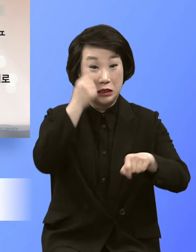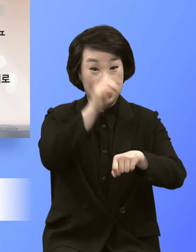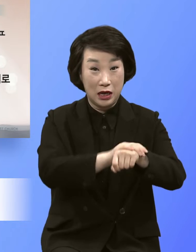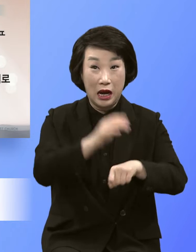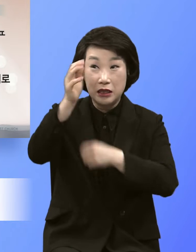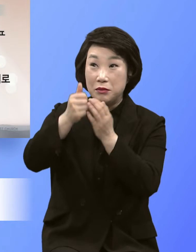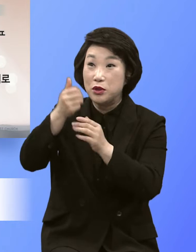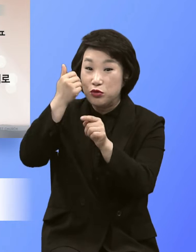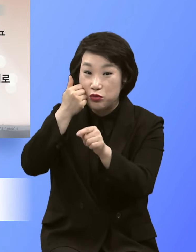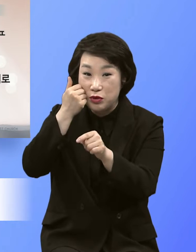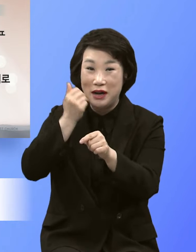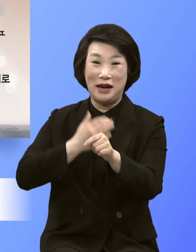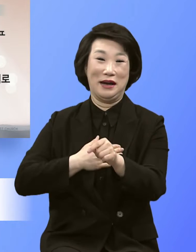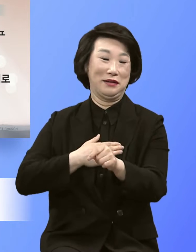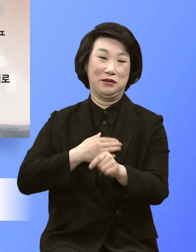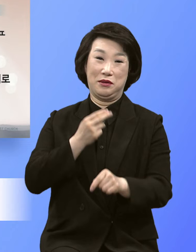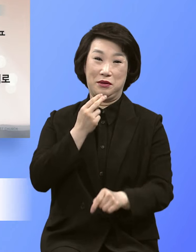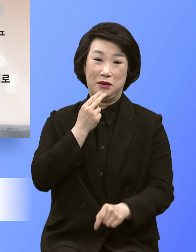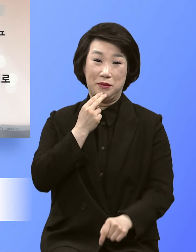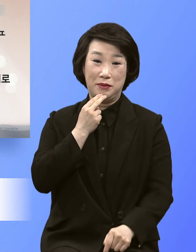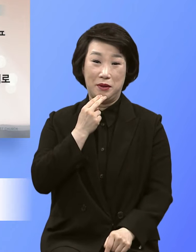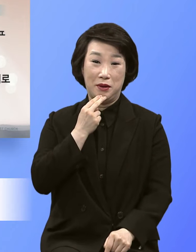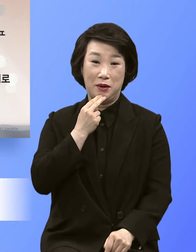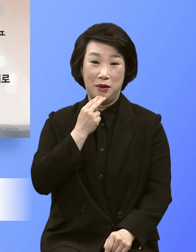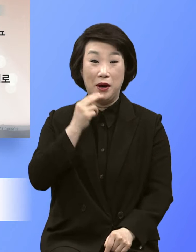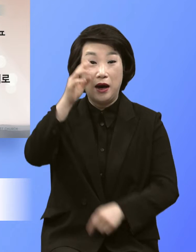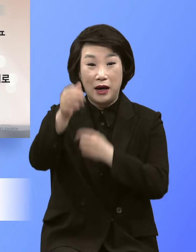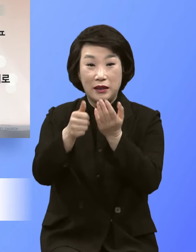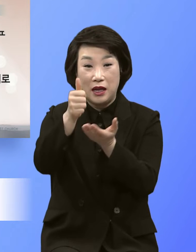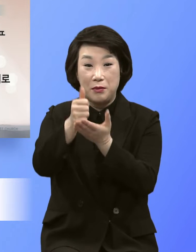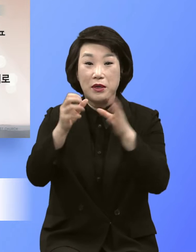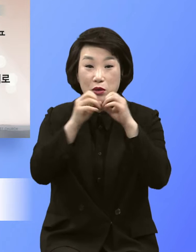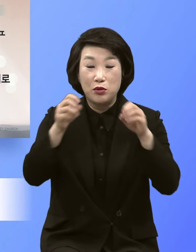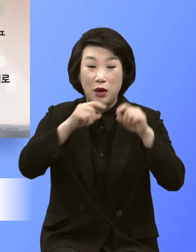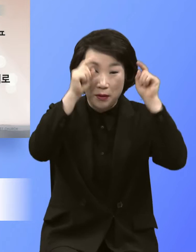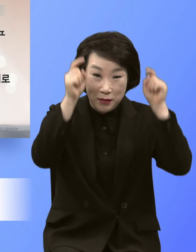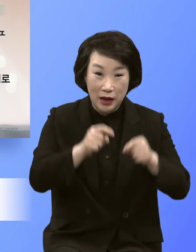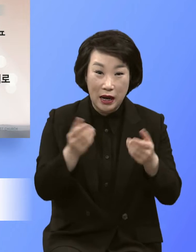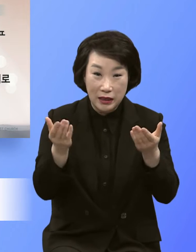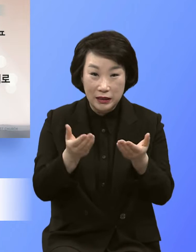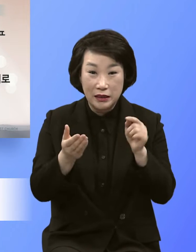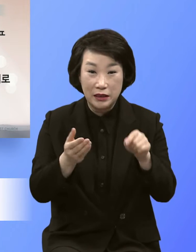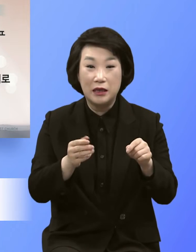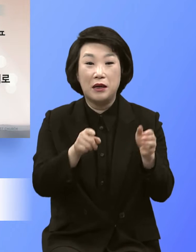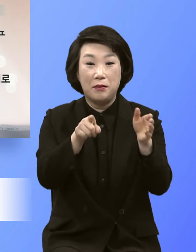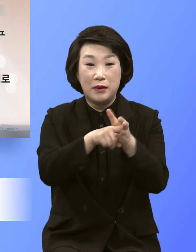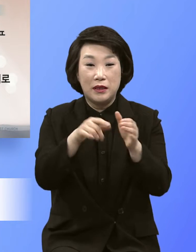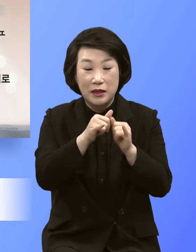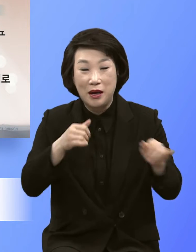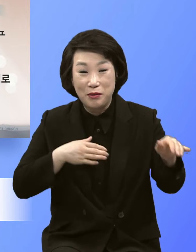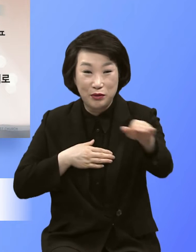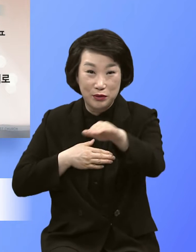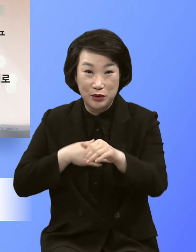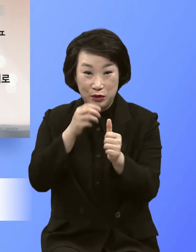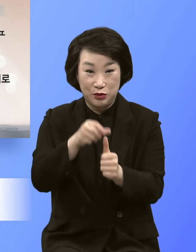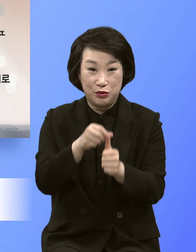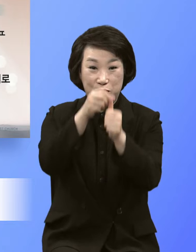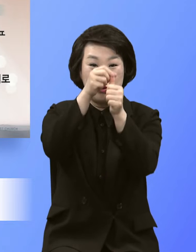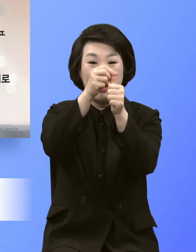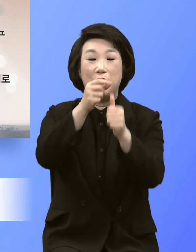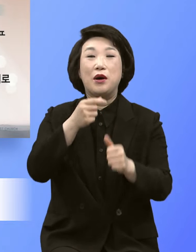세상이 자기 지혜로 하나님을 알지 못하는 거로 하나님께서 전도에 미련한 것으로 믿는